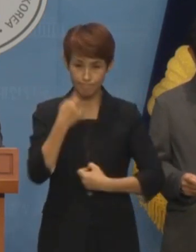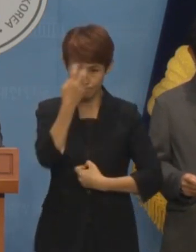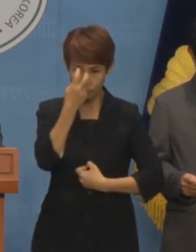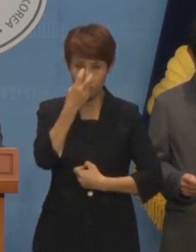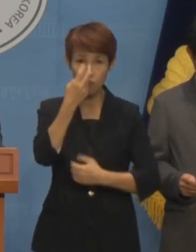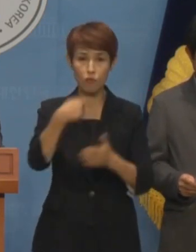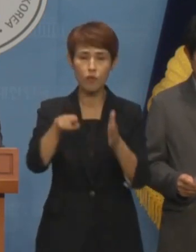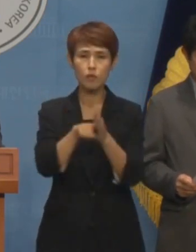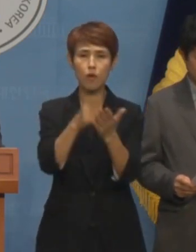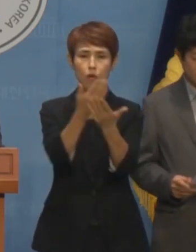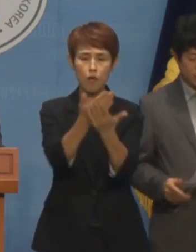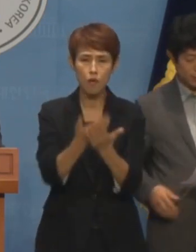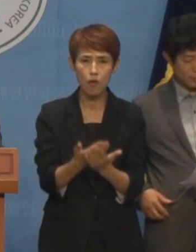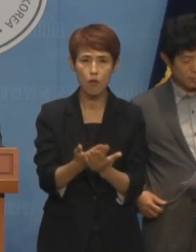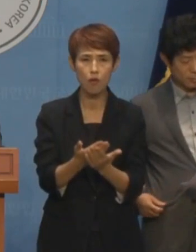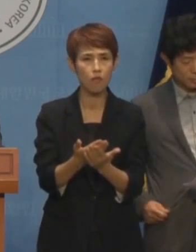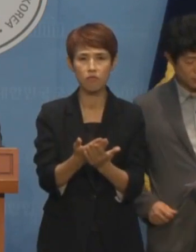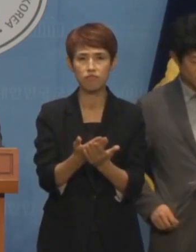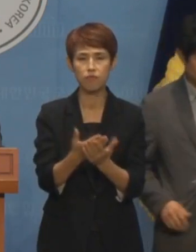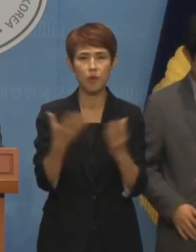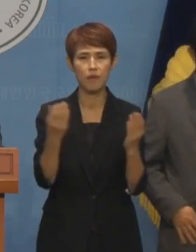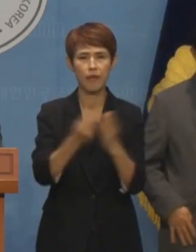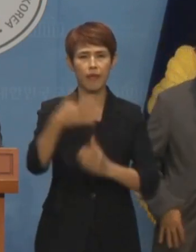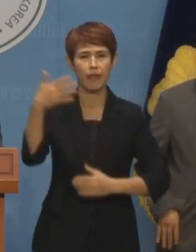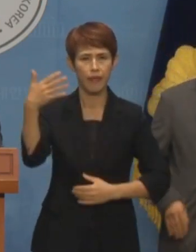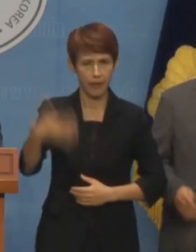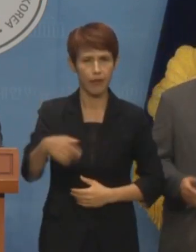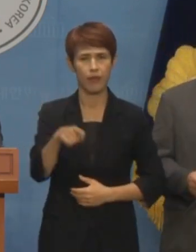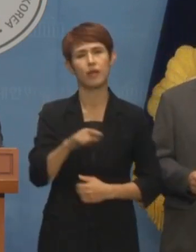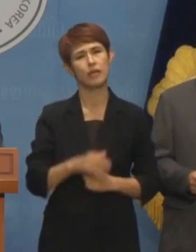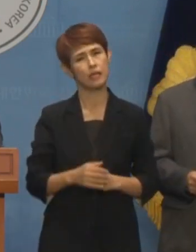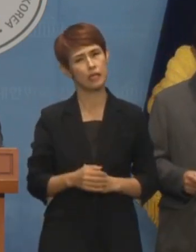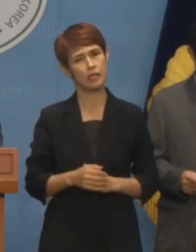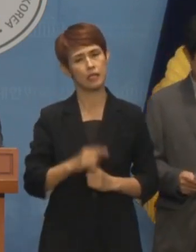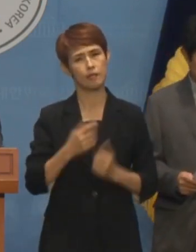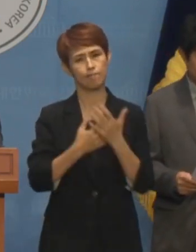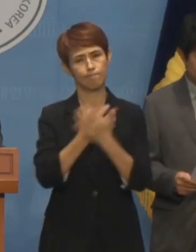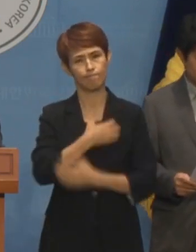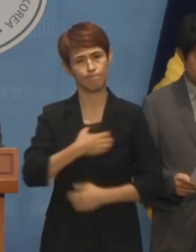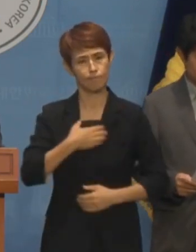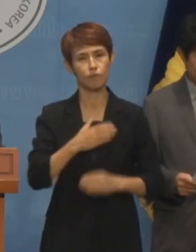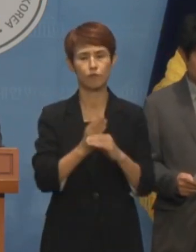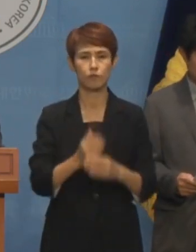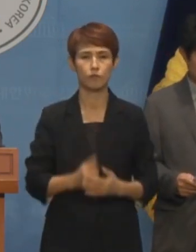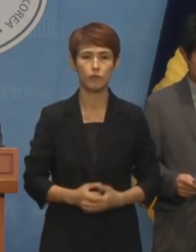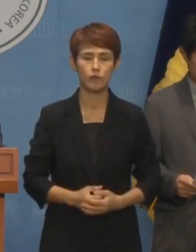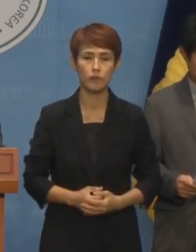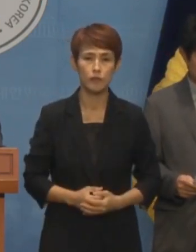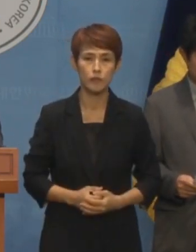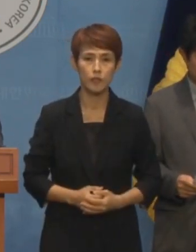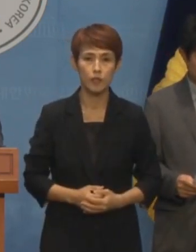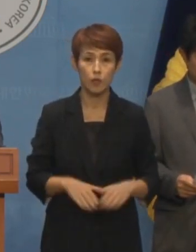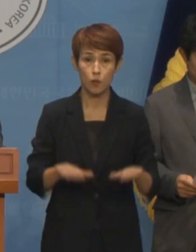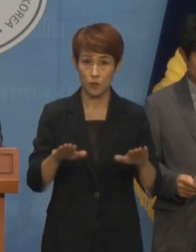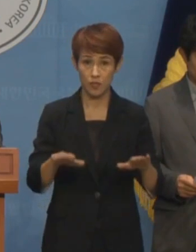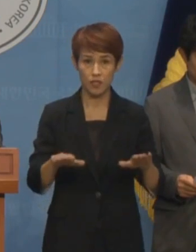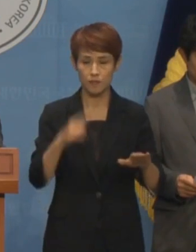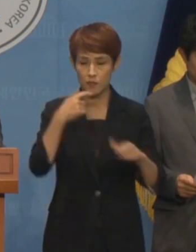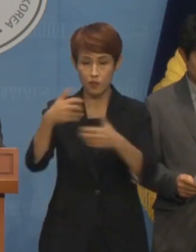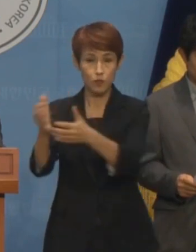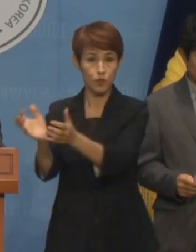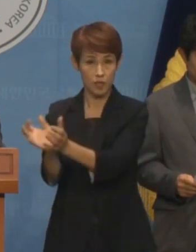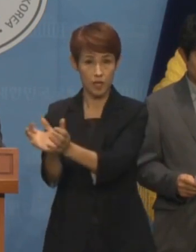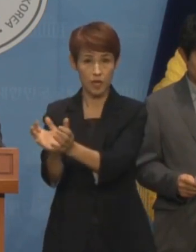필요한 절차가 제대로 완료가 될지도 미지수인 상황입니다. 따라서 오늘은